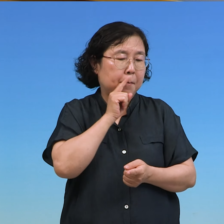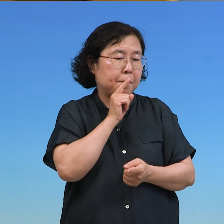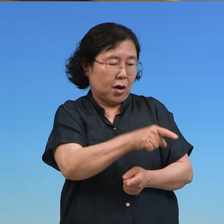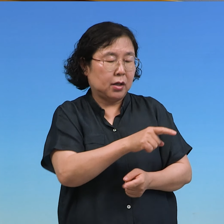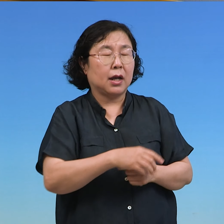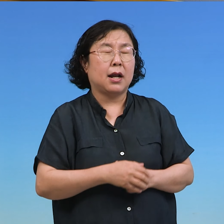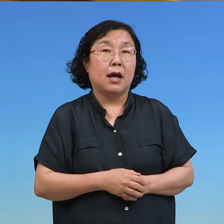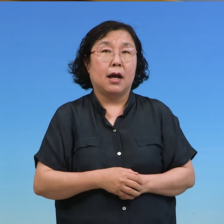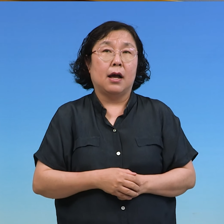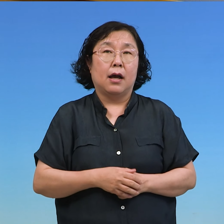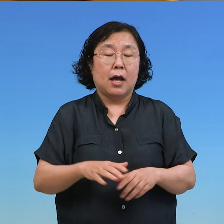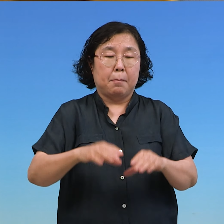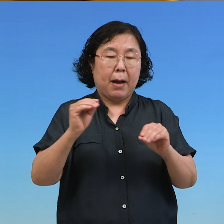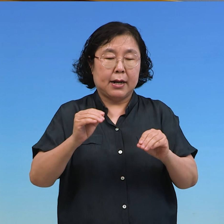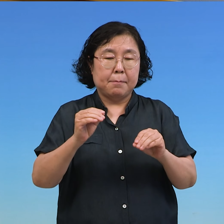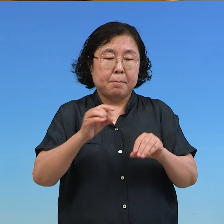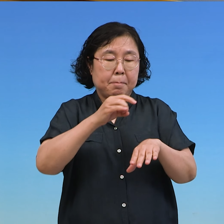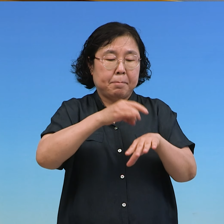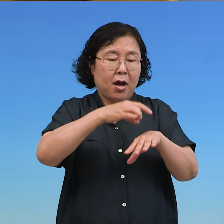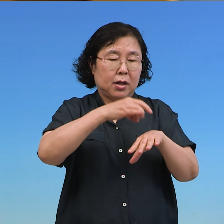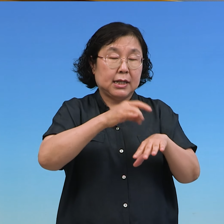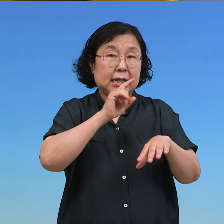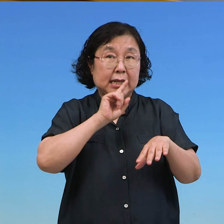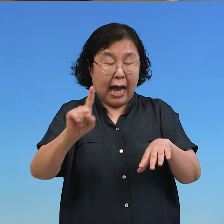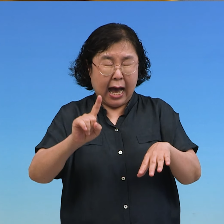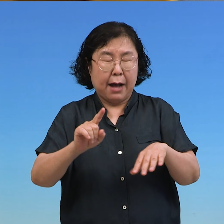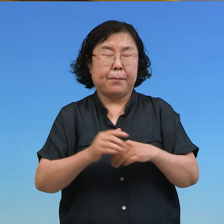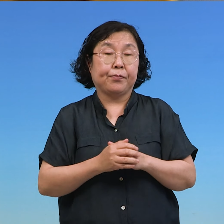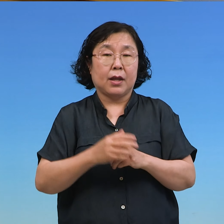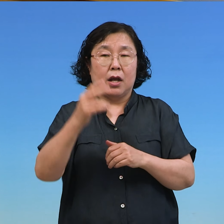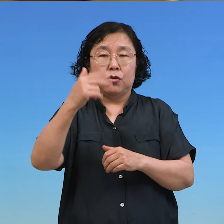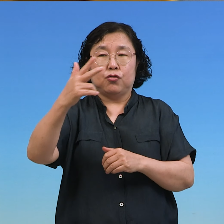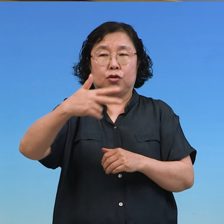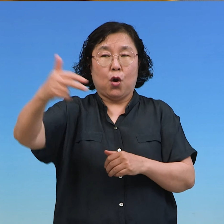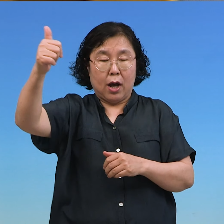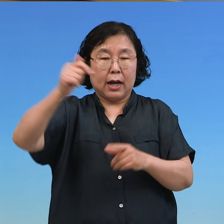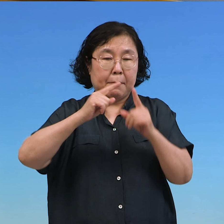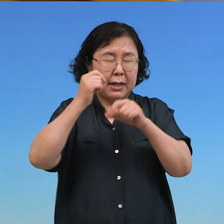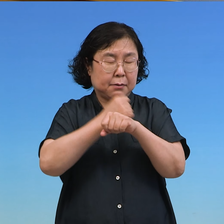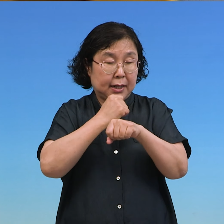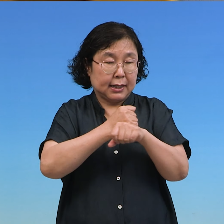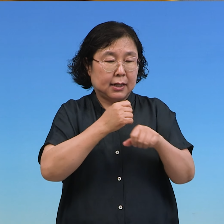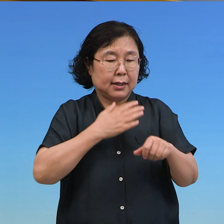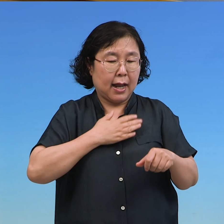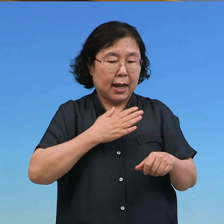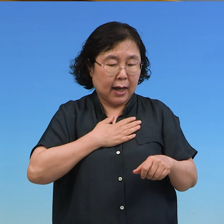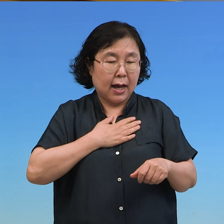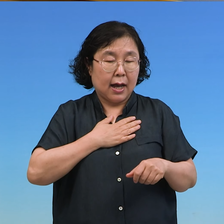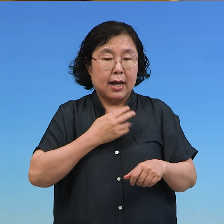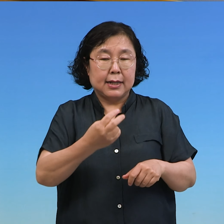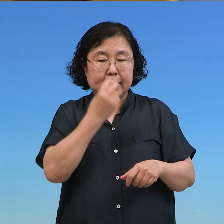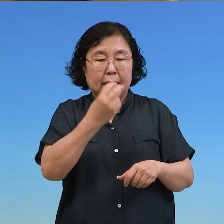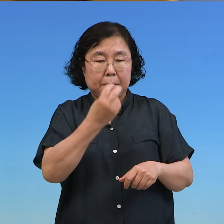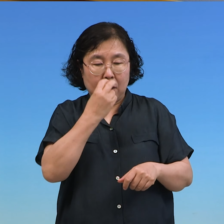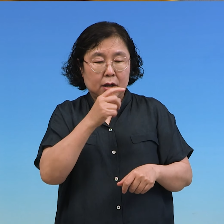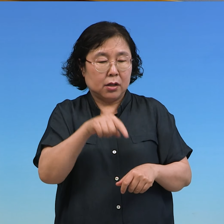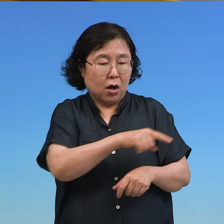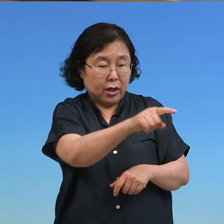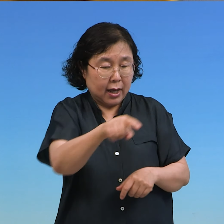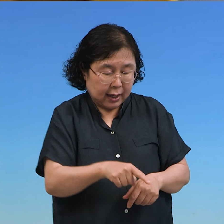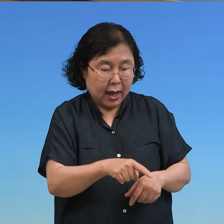너희 마른 뼈들아 요하의 말씀을 들을지어다 주요하께서 이 뼈들에게 이같이 말씀하시기를 내가 생기를 너희에게